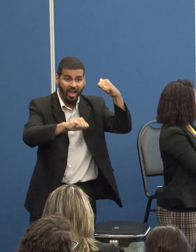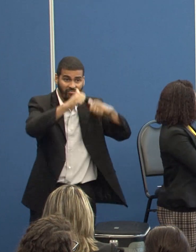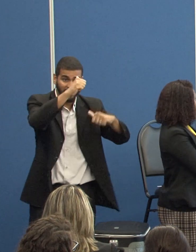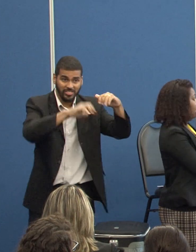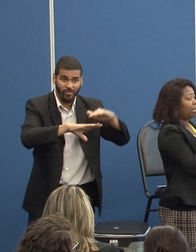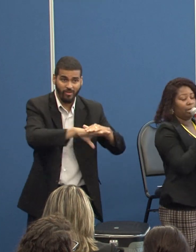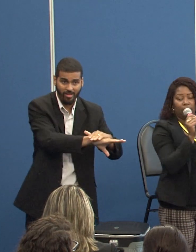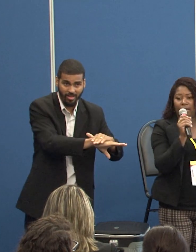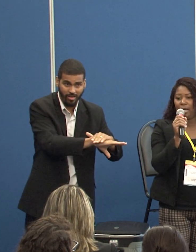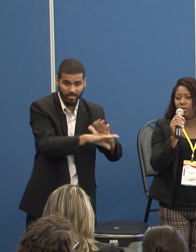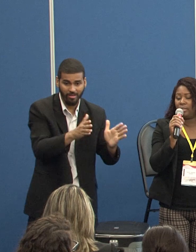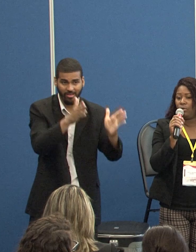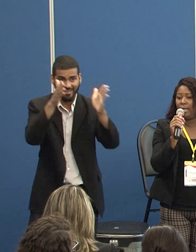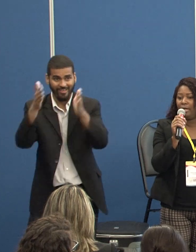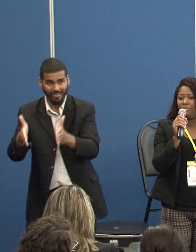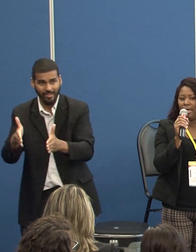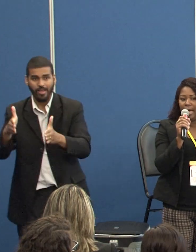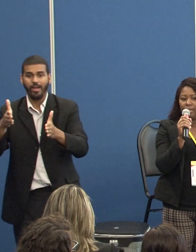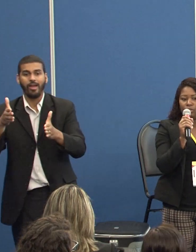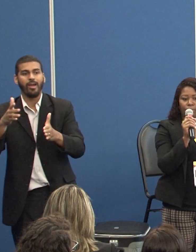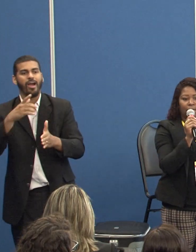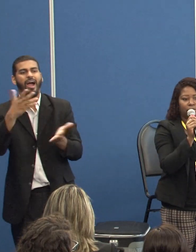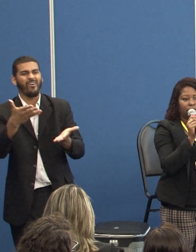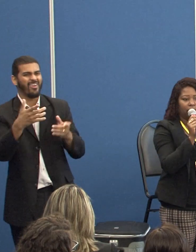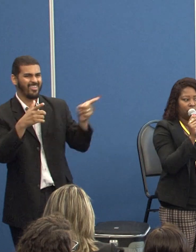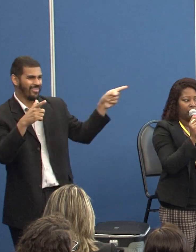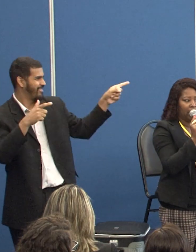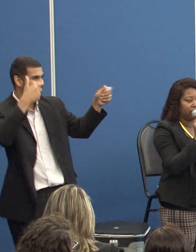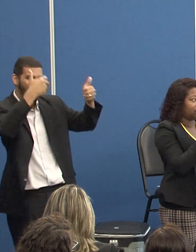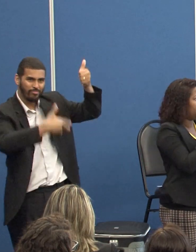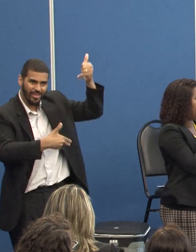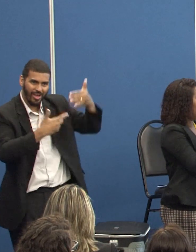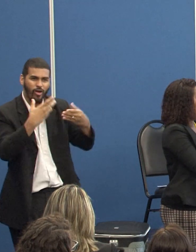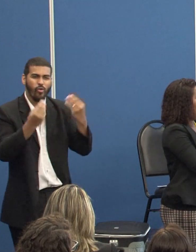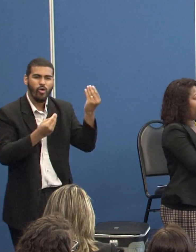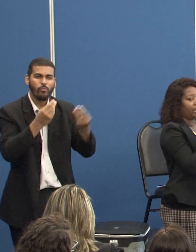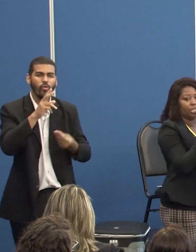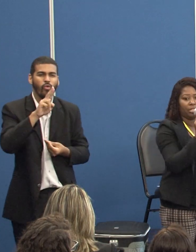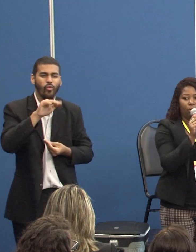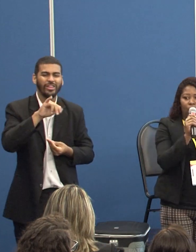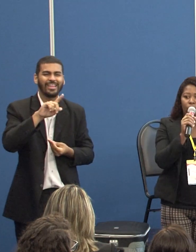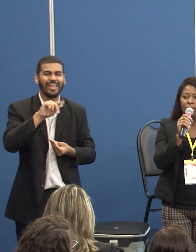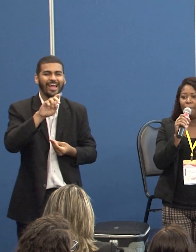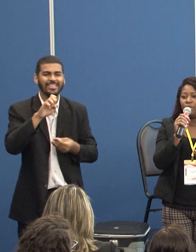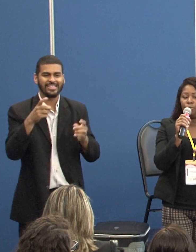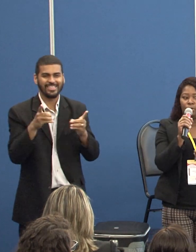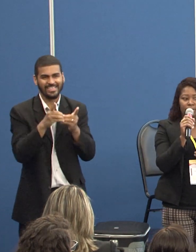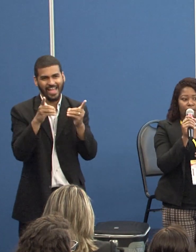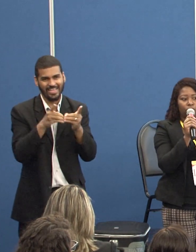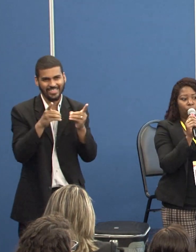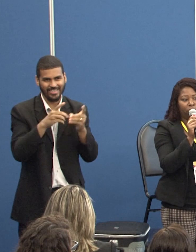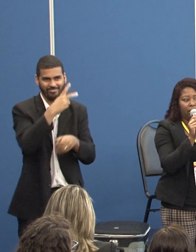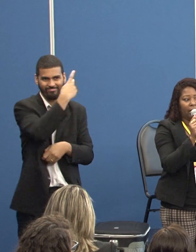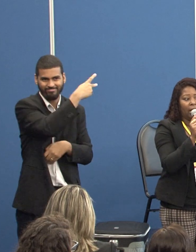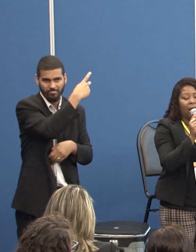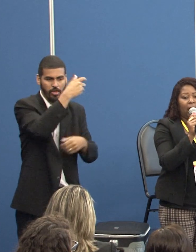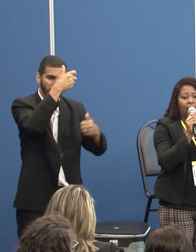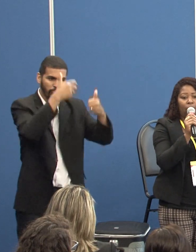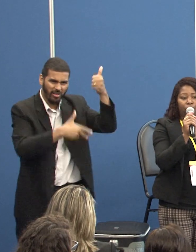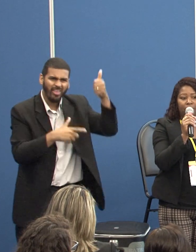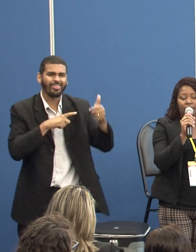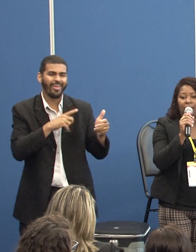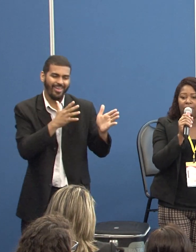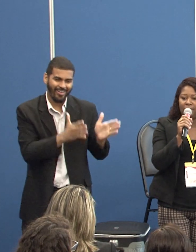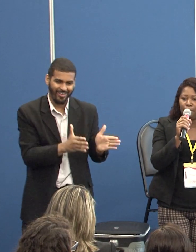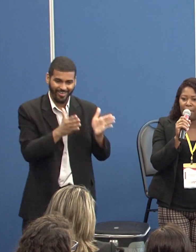após a nossa colega falar sobre as unidades didáticas, porque aí já é uma outra parte do processo, como eu falei.